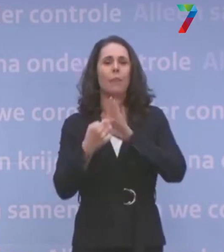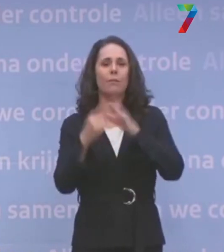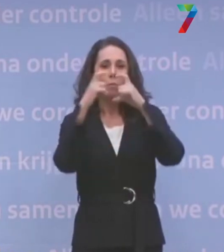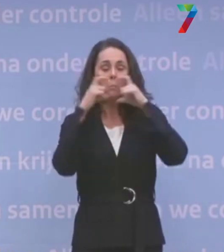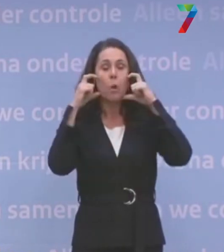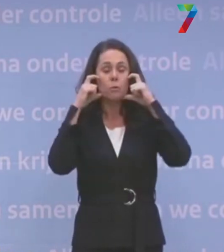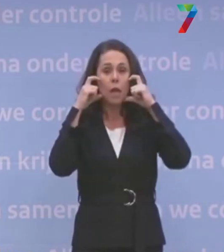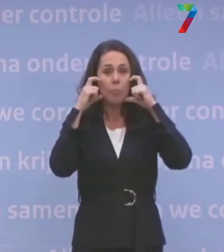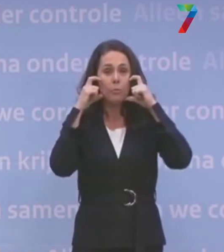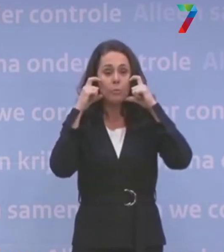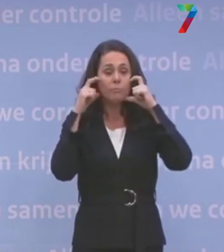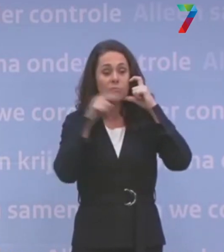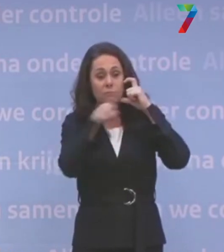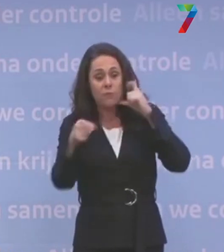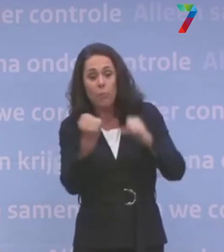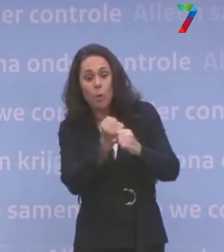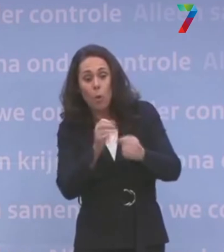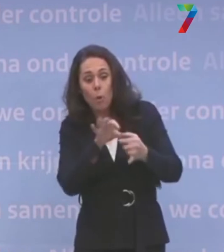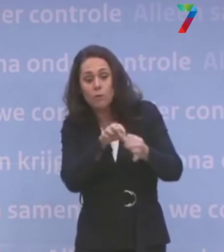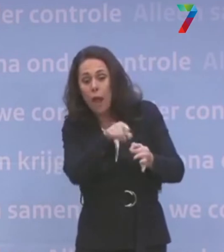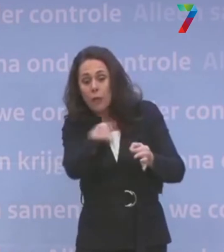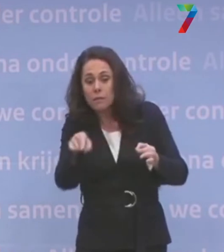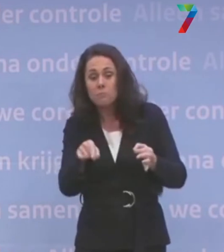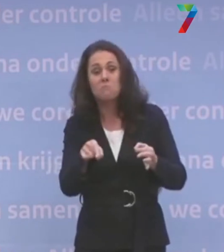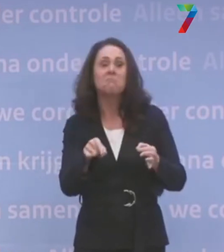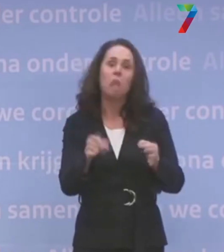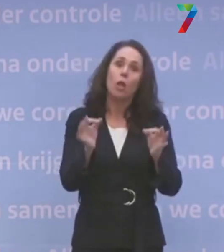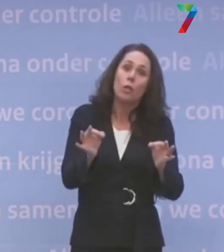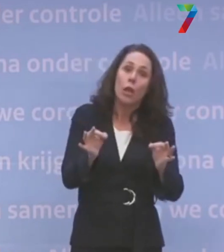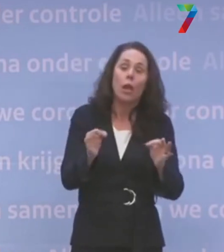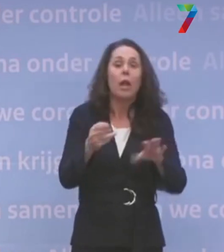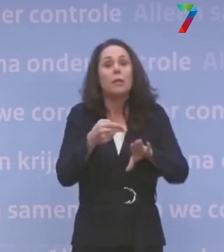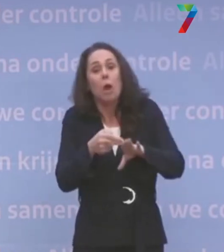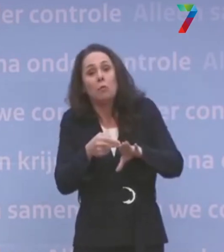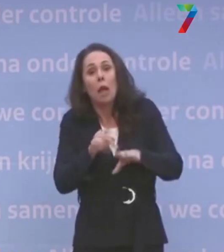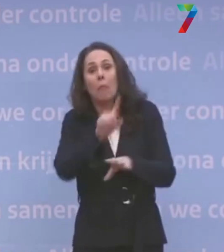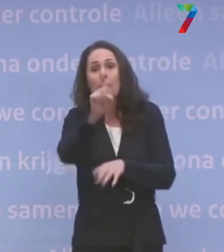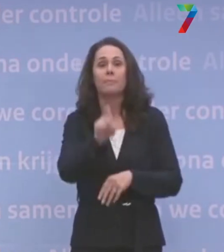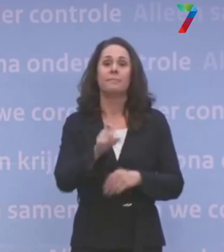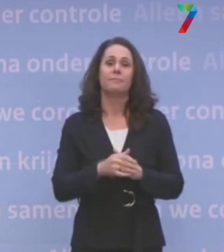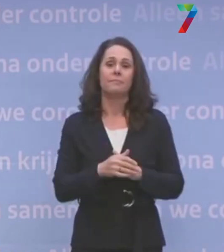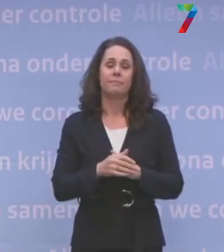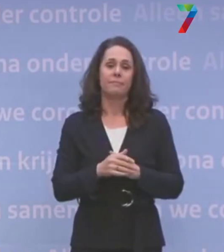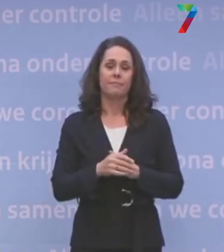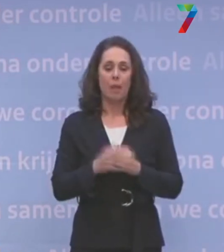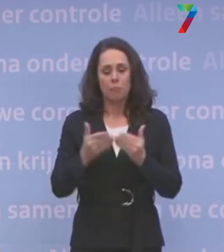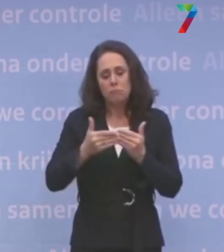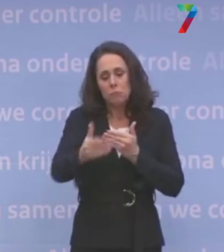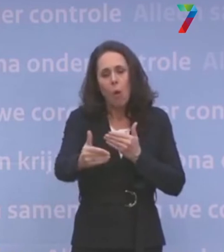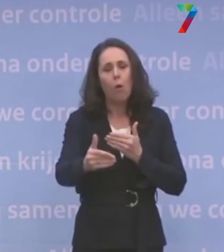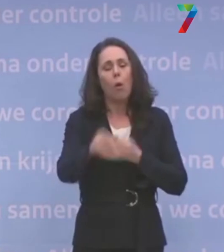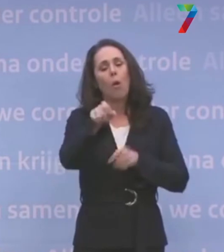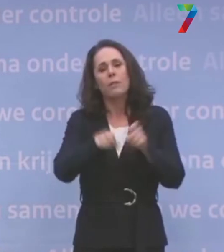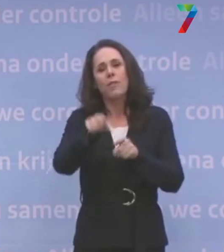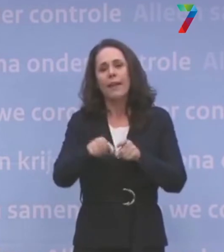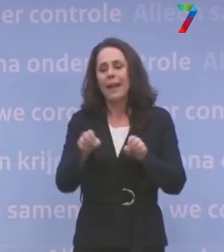mondkapjes, voor de contactberoepen nuttig en nodig zijn. Daarover krijgen we in de komende weken een breder advies van